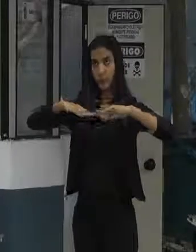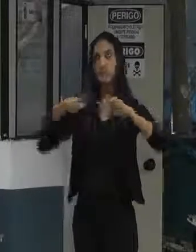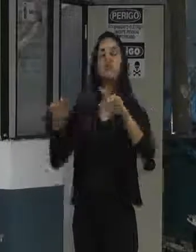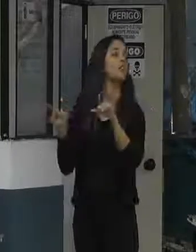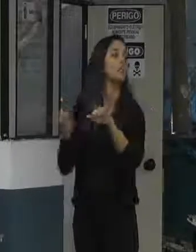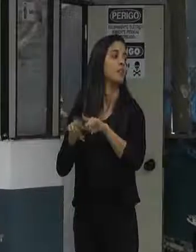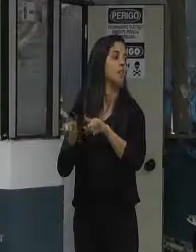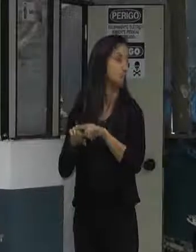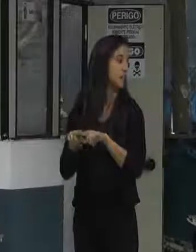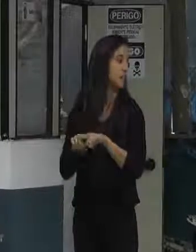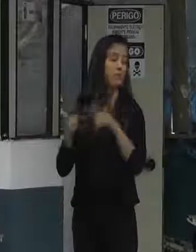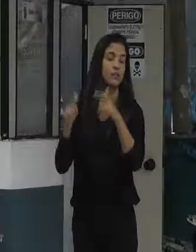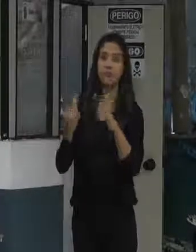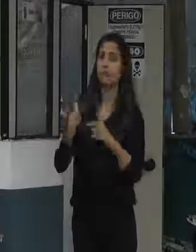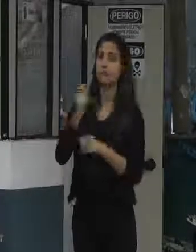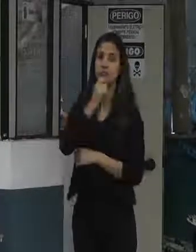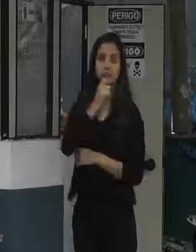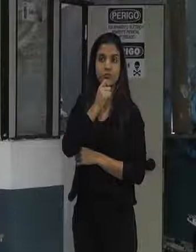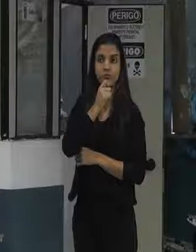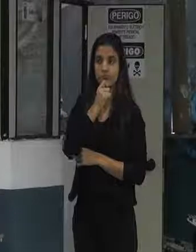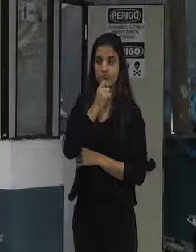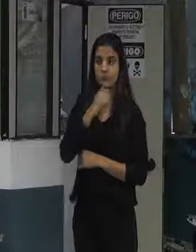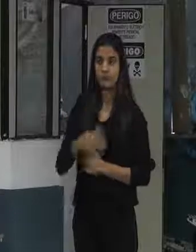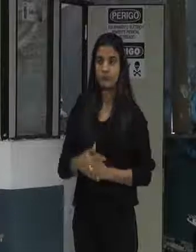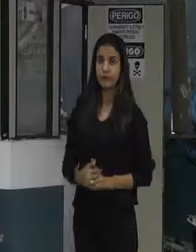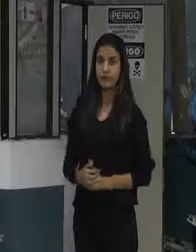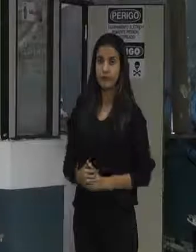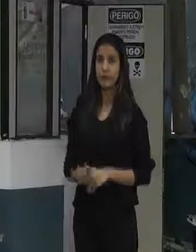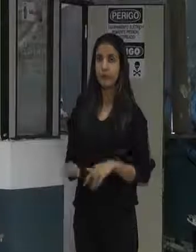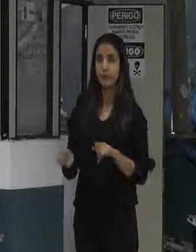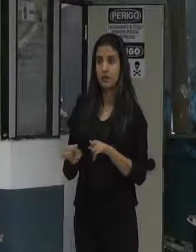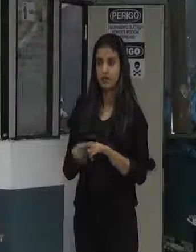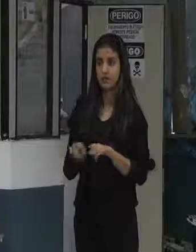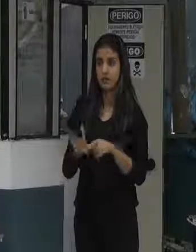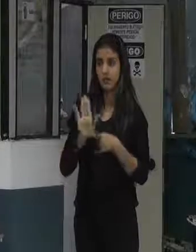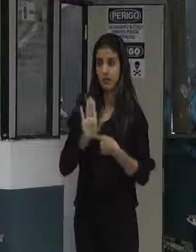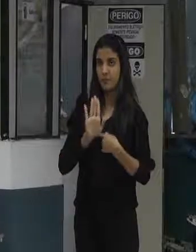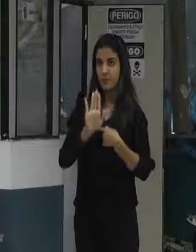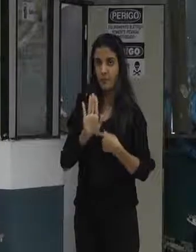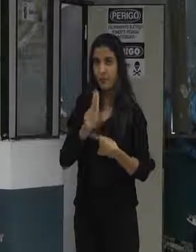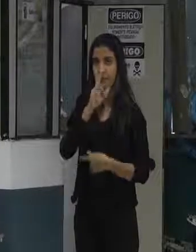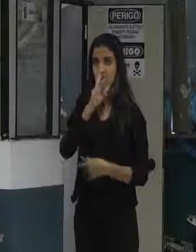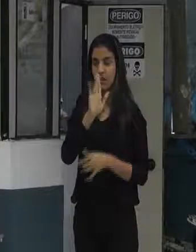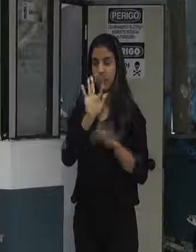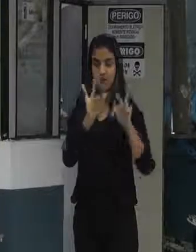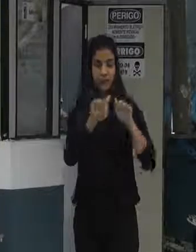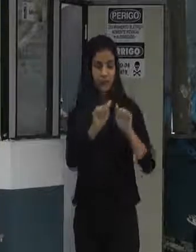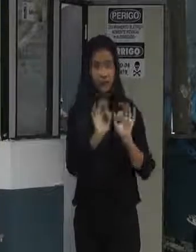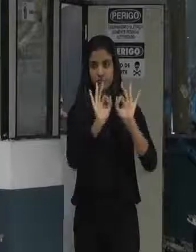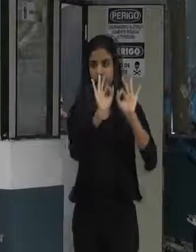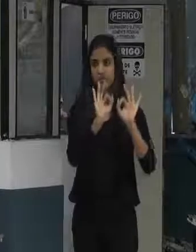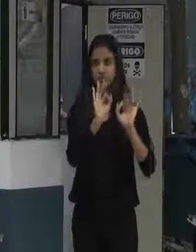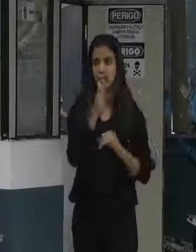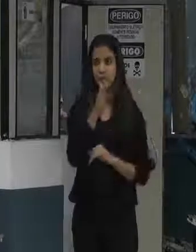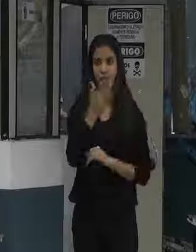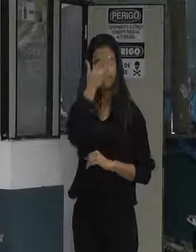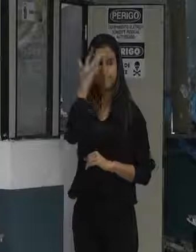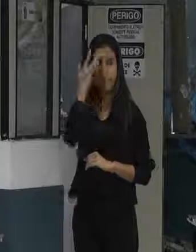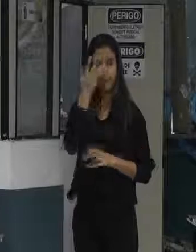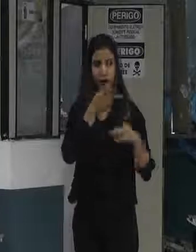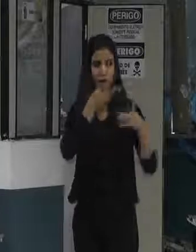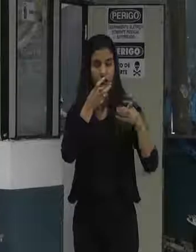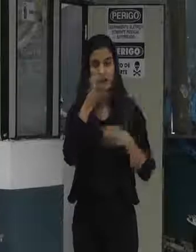estão parados. E aí coloca como se já tivesse concluído, para vender para quem não é da